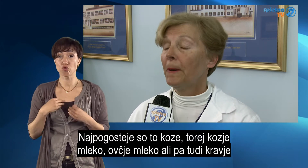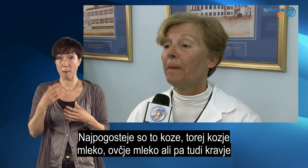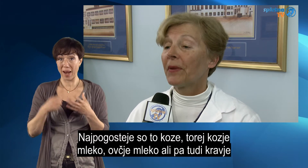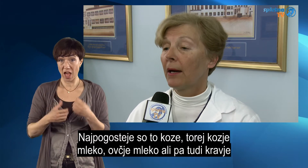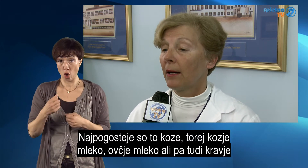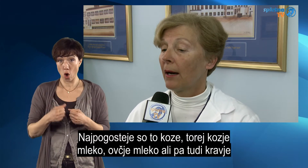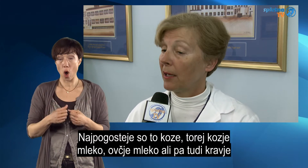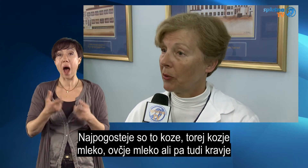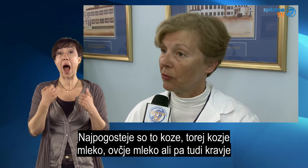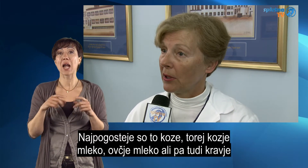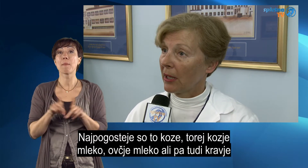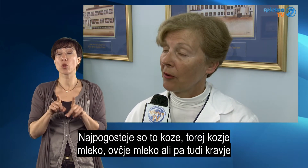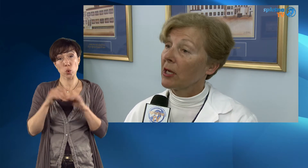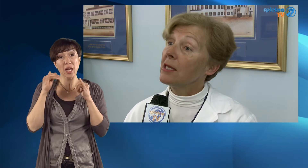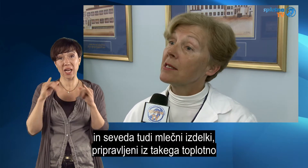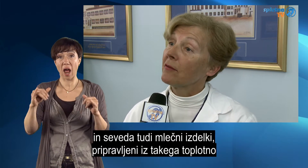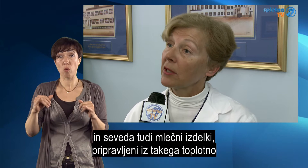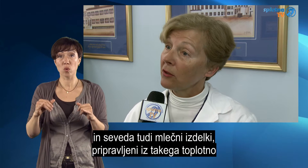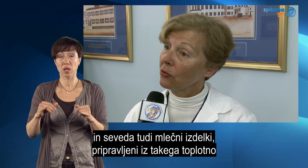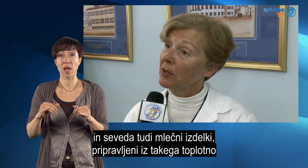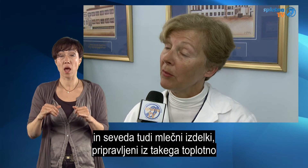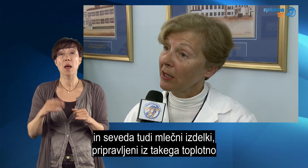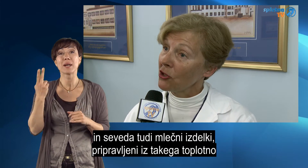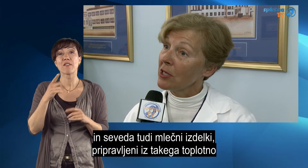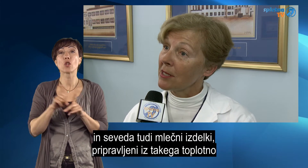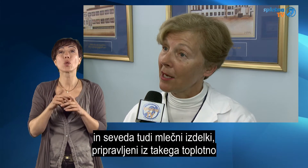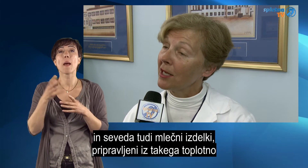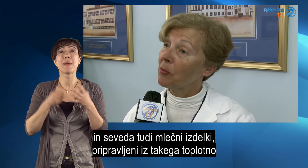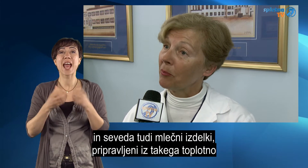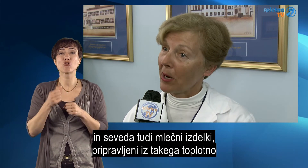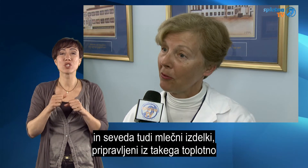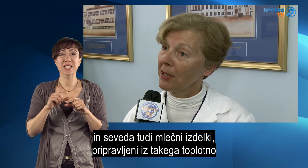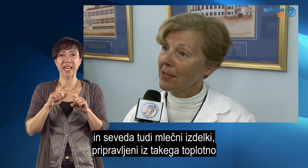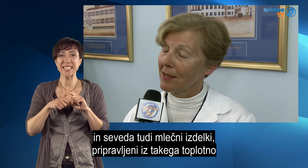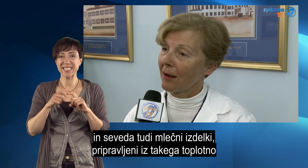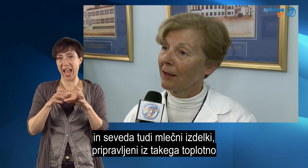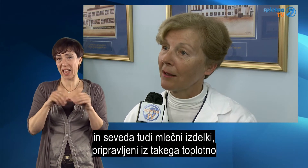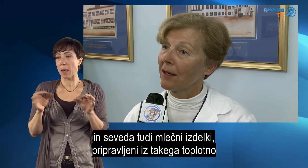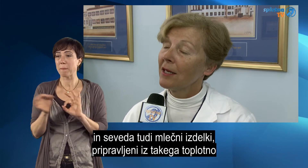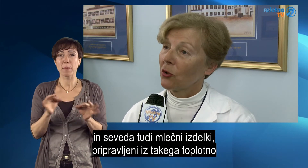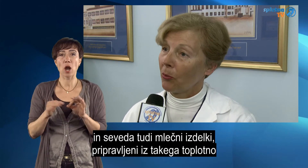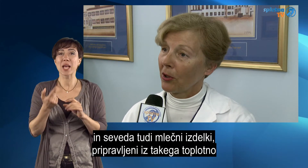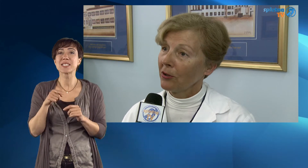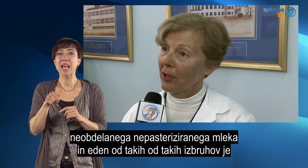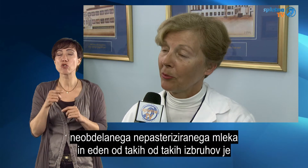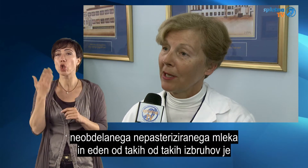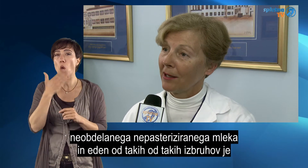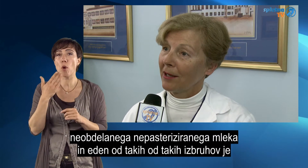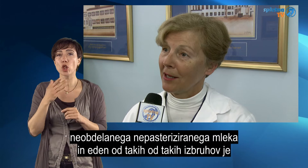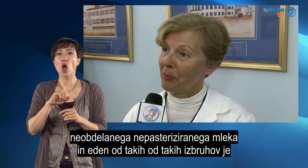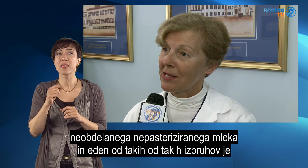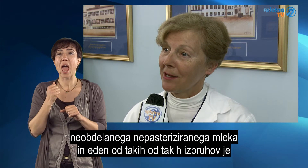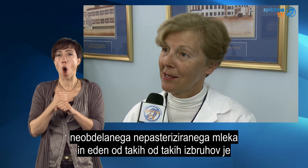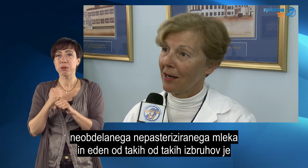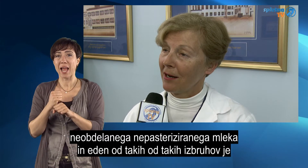mleko, ali pa tudi kravje in seveda tudi mlečni izdelki pripravljeni iz takega toplotno